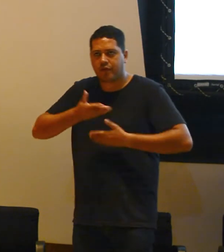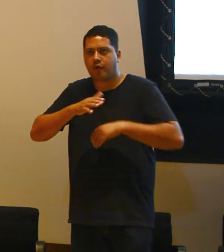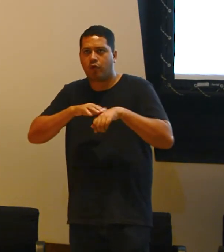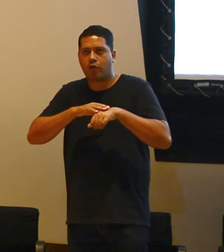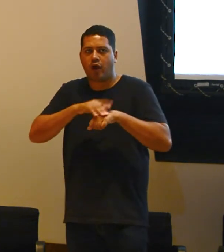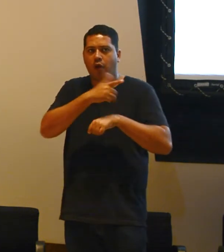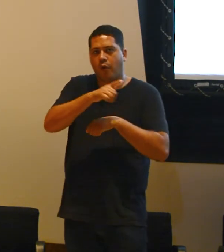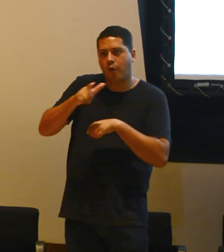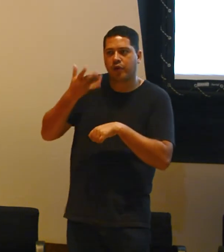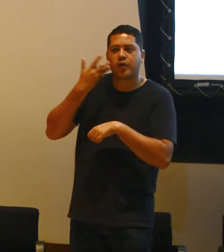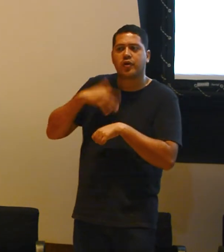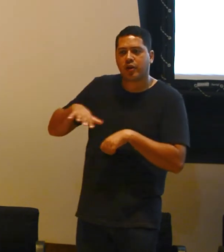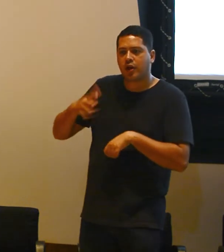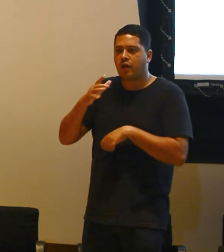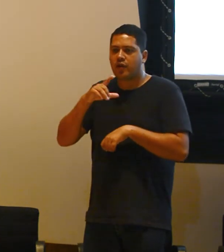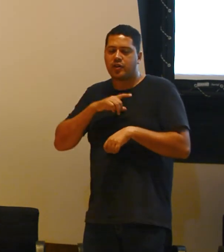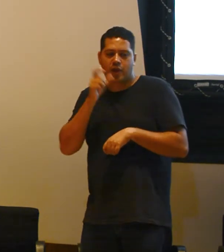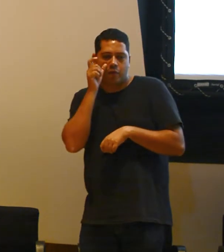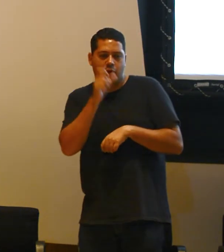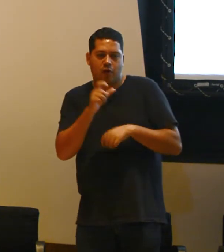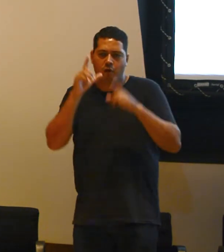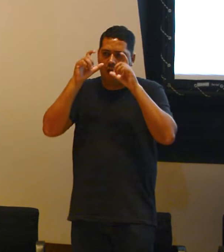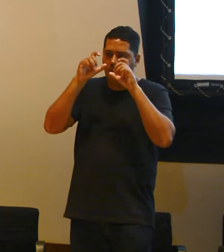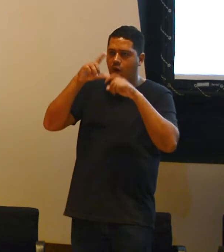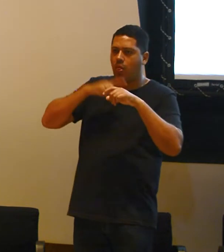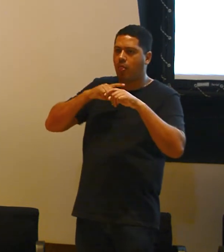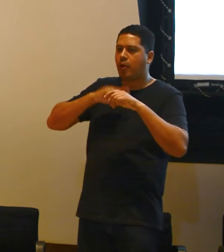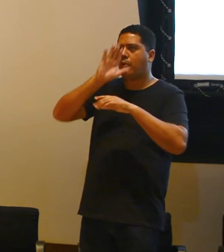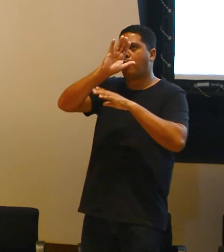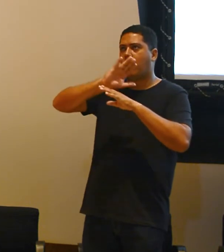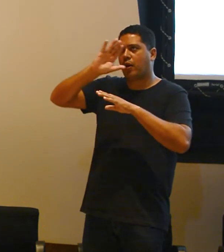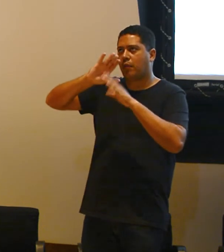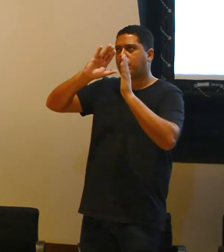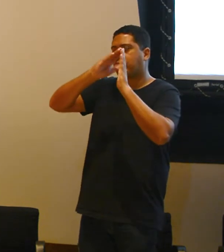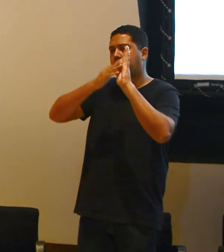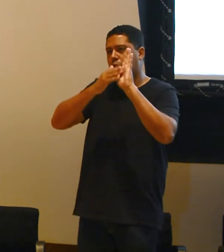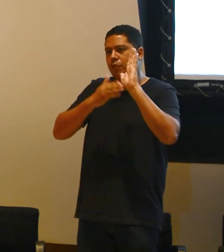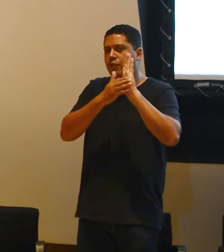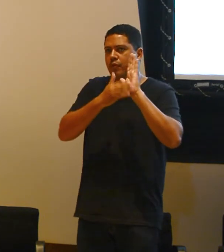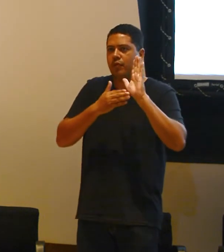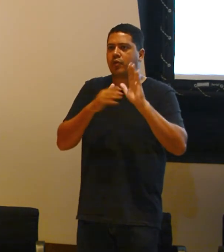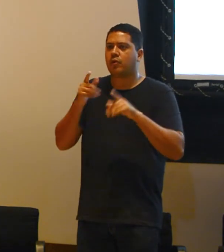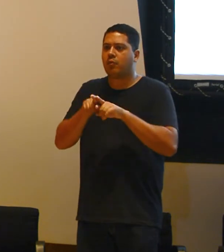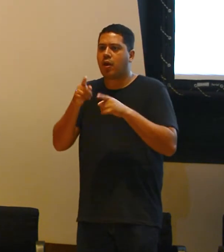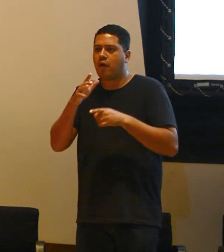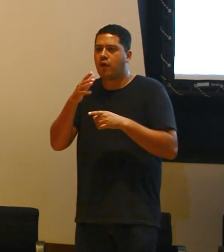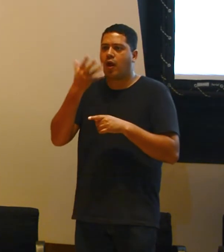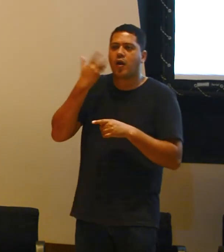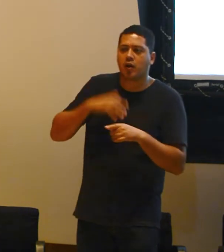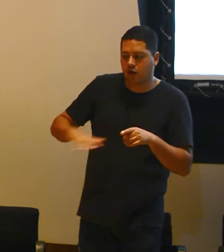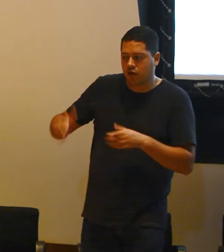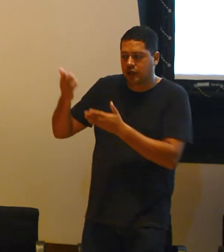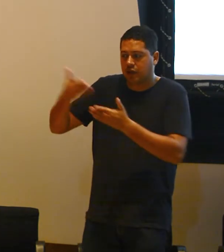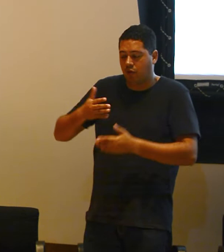né? Então, às vezes teve um interesse por uma foto que está na parede, ou a criança às vezes trouxe alguma surpresa no bolso. Então,